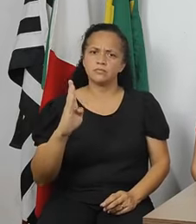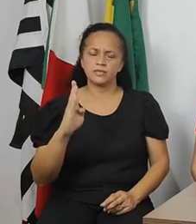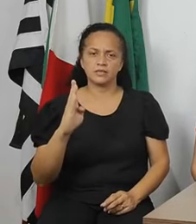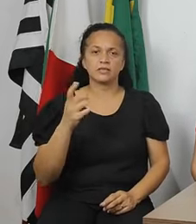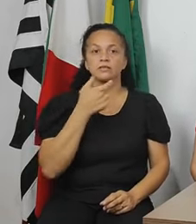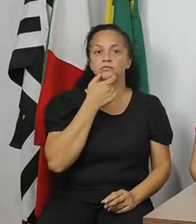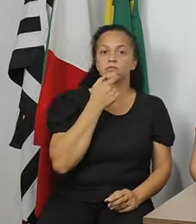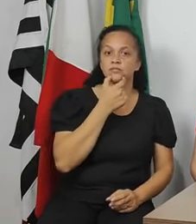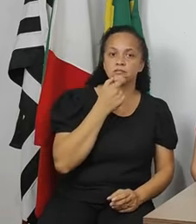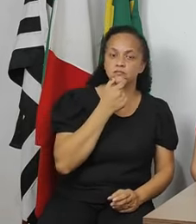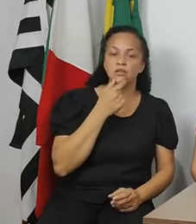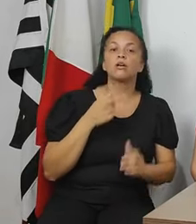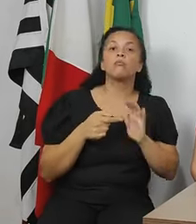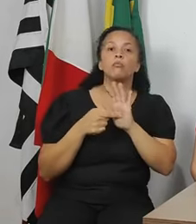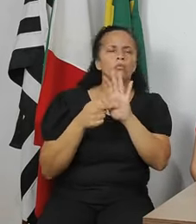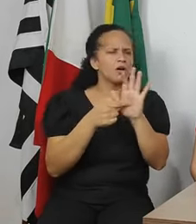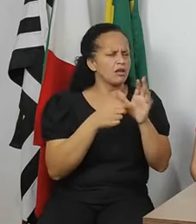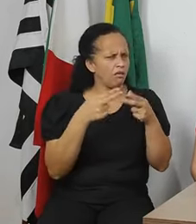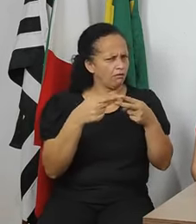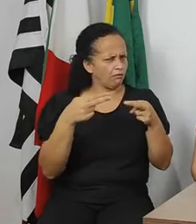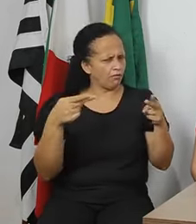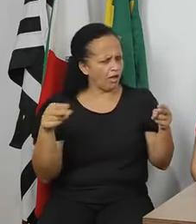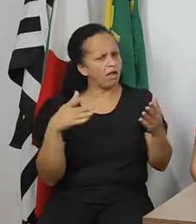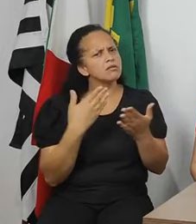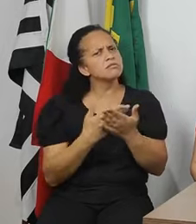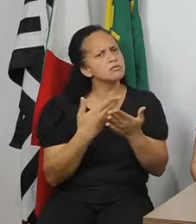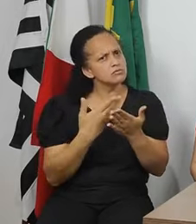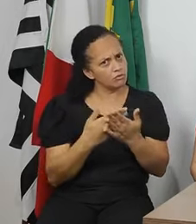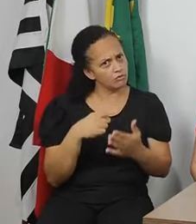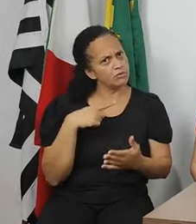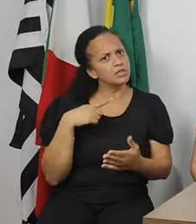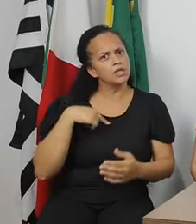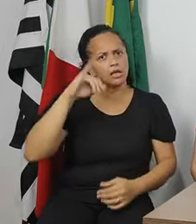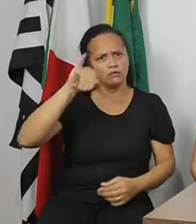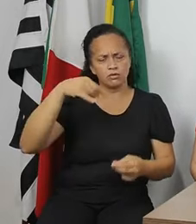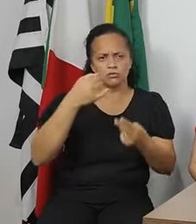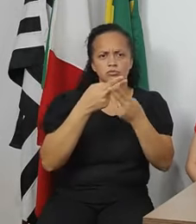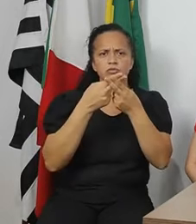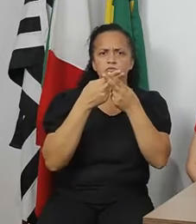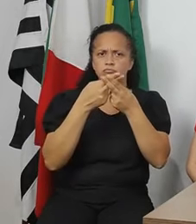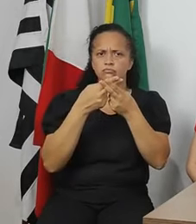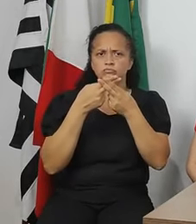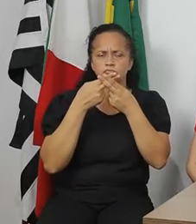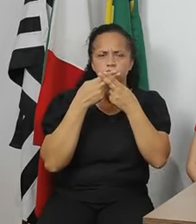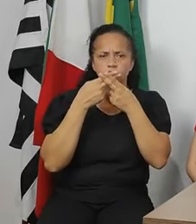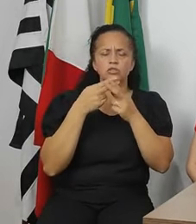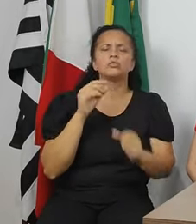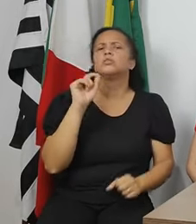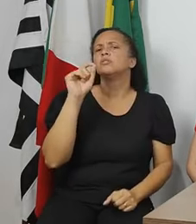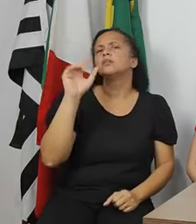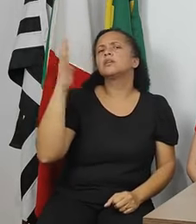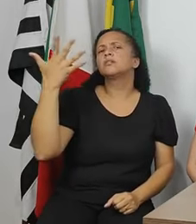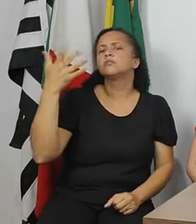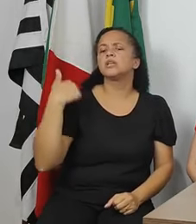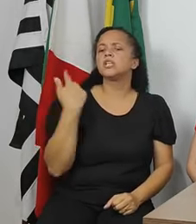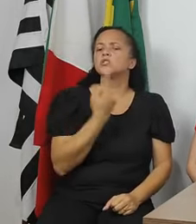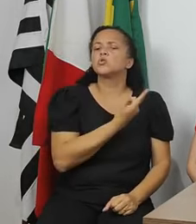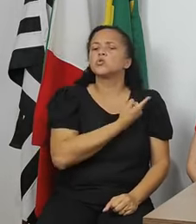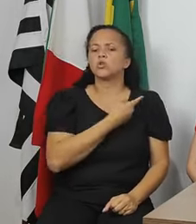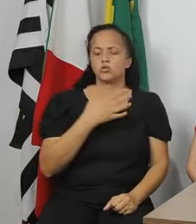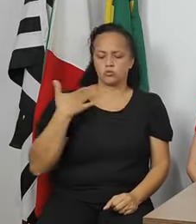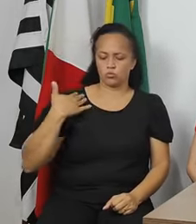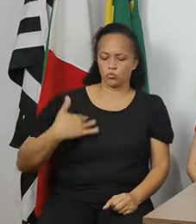estudos que foram feitos, né? O que acontece com o nosso corpo quando nós praticamos ali cerca de 12 horas de